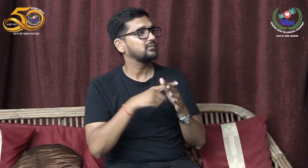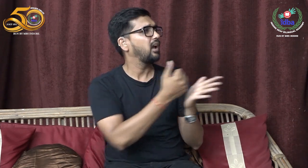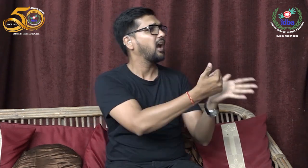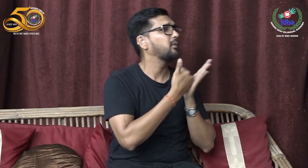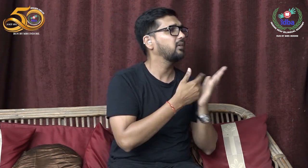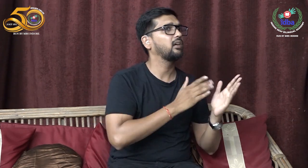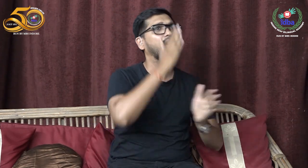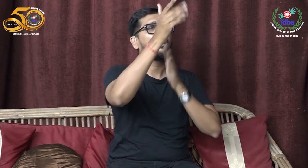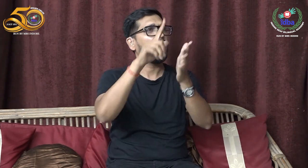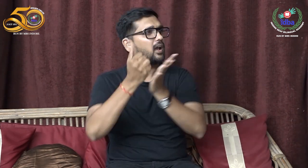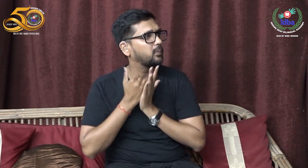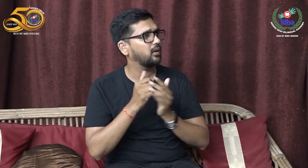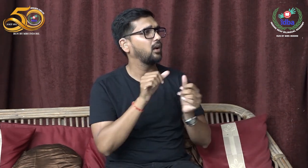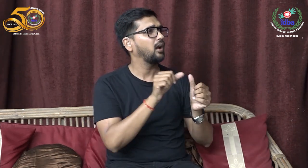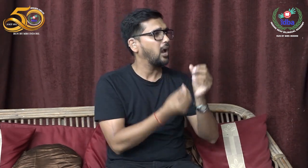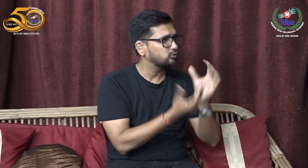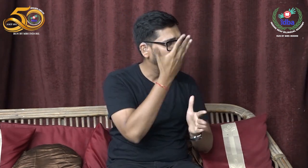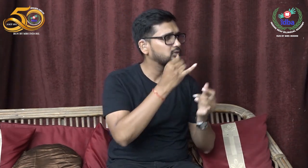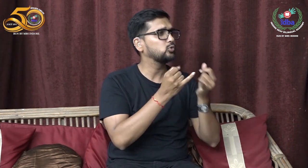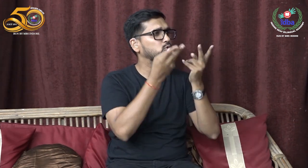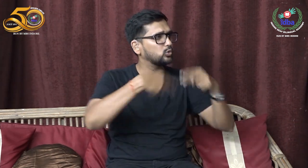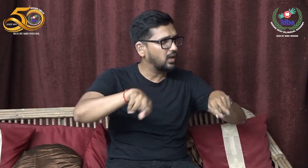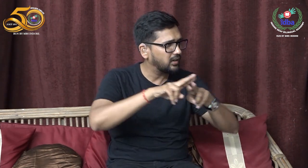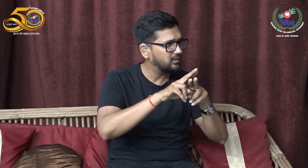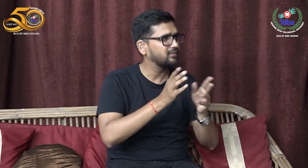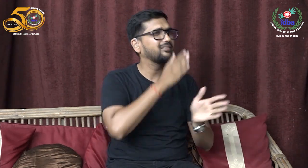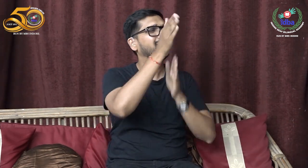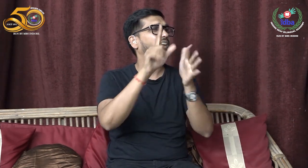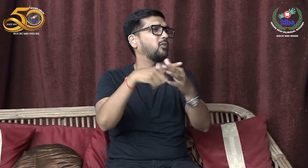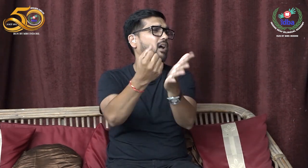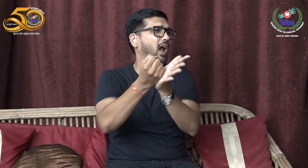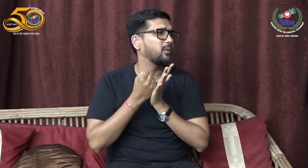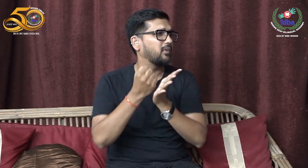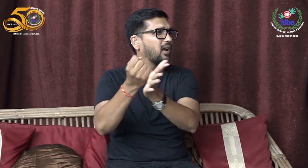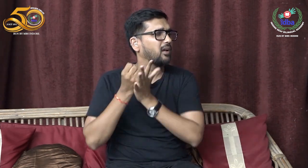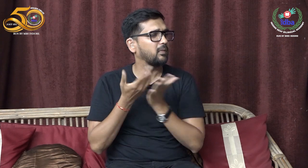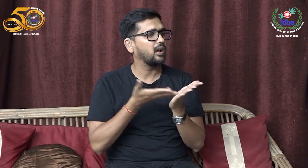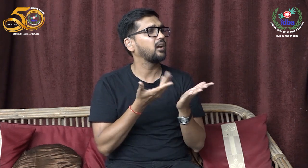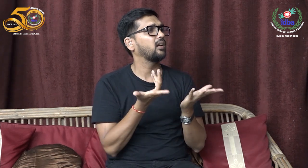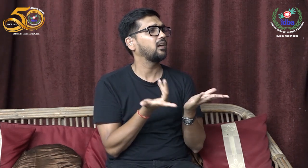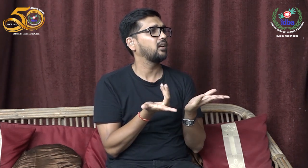करेगा, फिर आपको जॉब ढूंढने में कोई प्रॉब्लम आएगी, या एसोसिएशन में कोई आपको Family अलग अलग members। जगह जाना पड़ेगा, लोगों से हेल्प लेनी